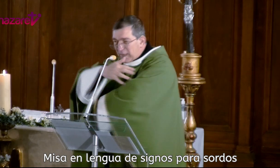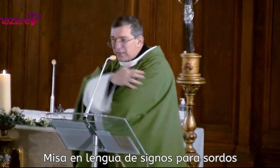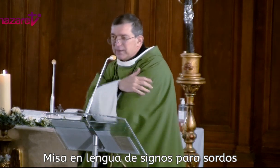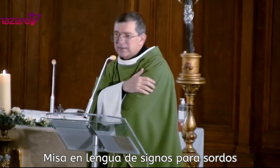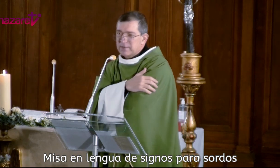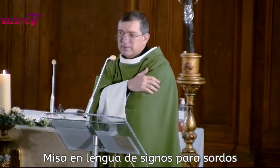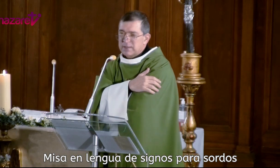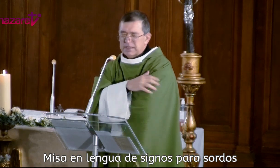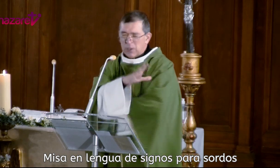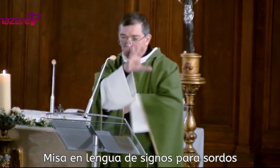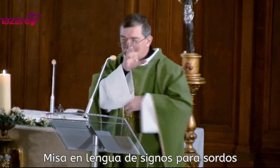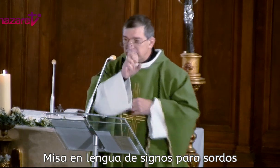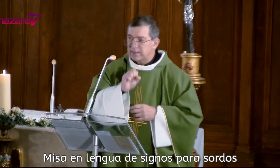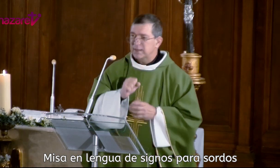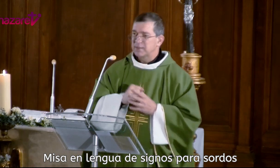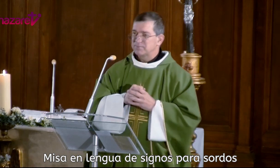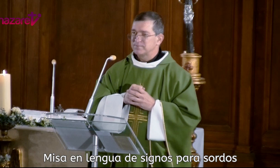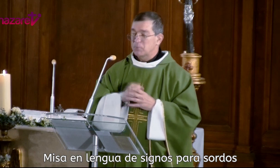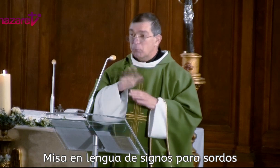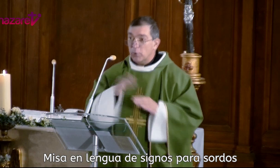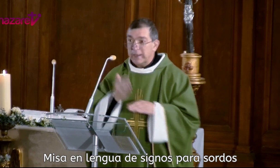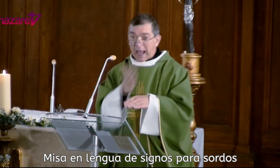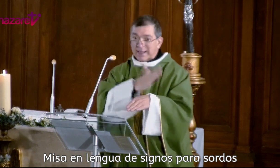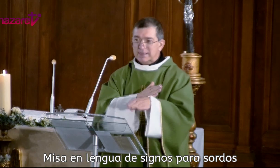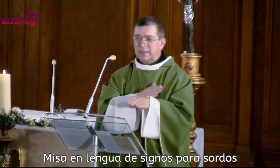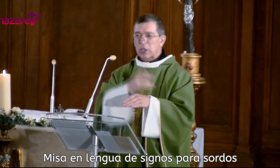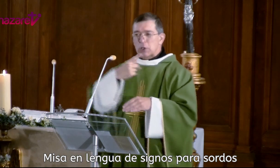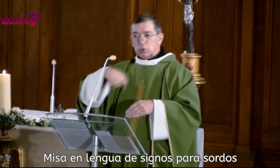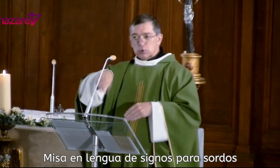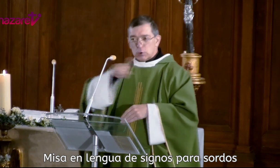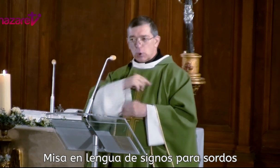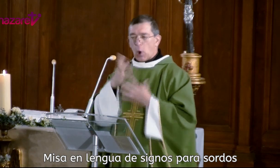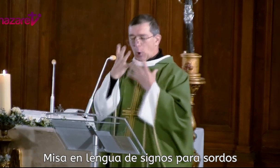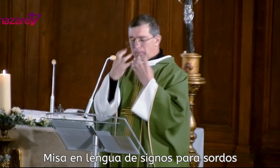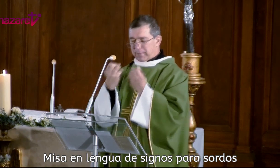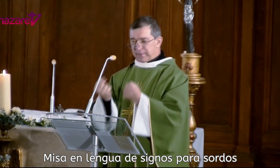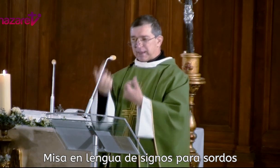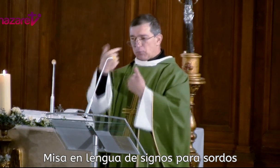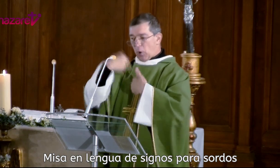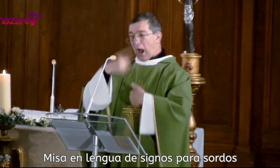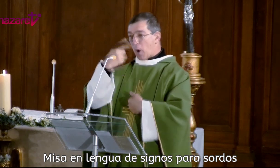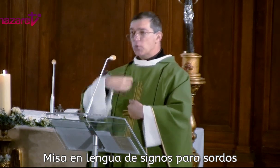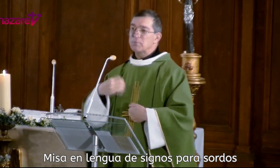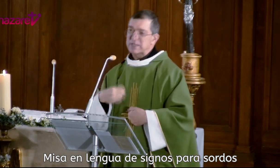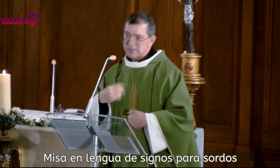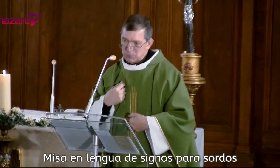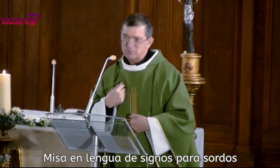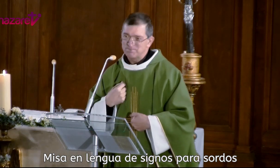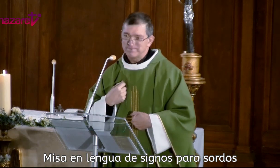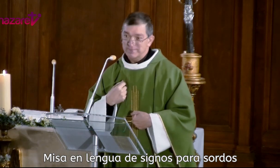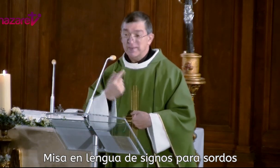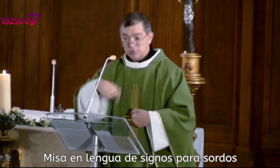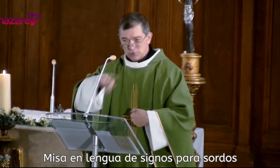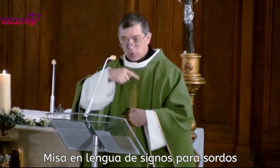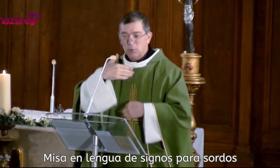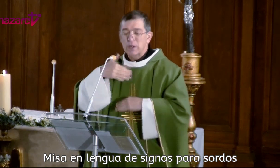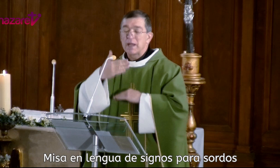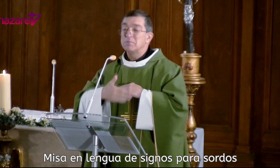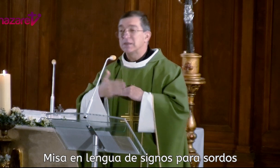abracen, se comprendan, porque antes nosotros comprendemos a uno mismo. Somos